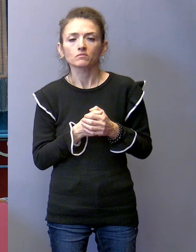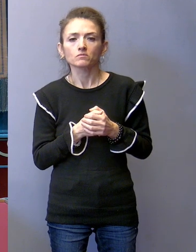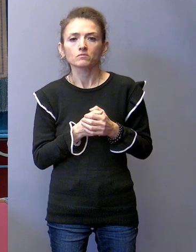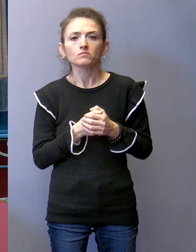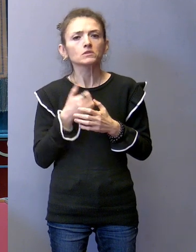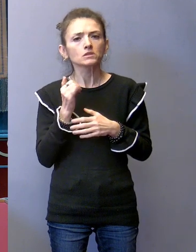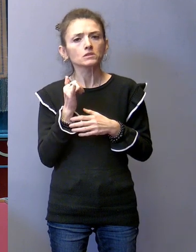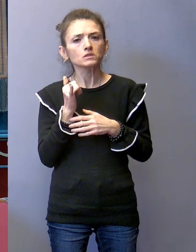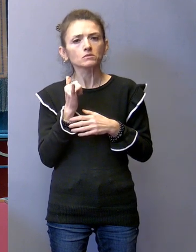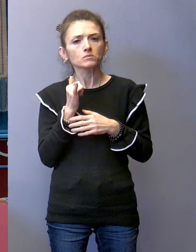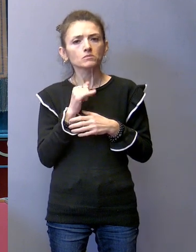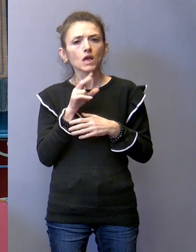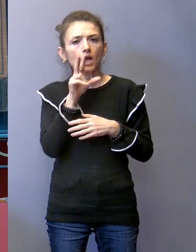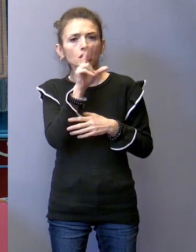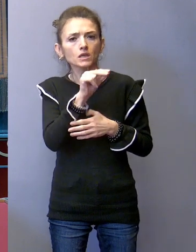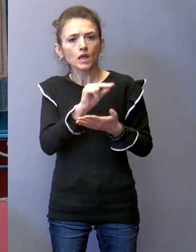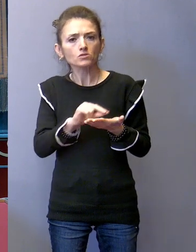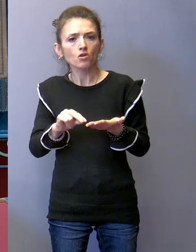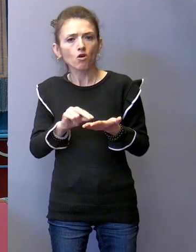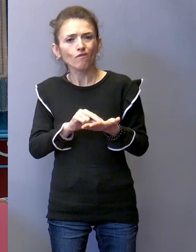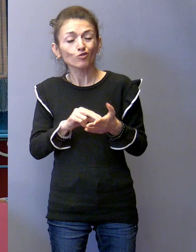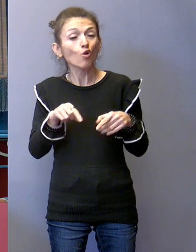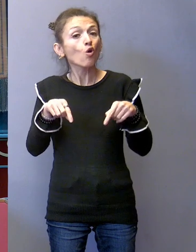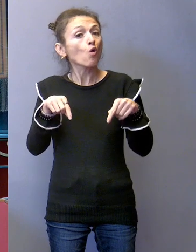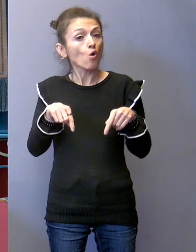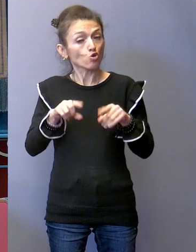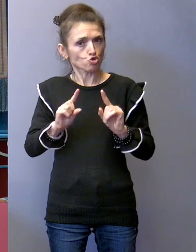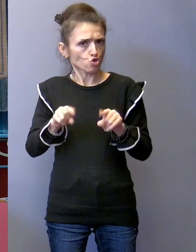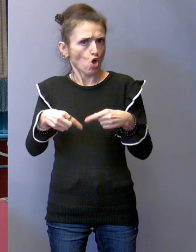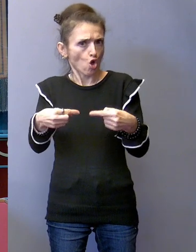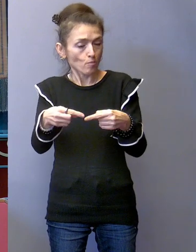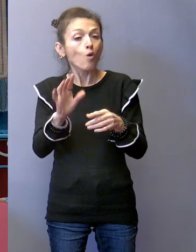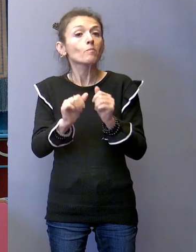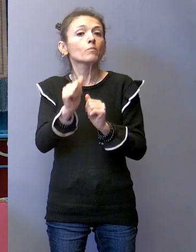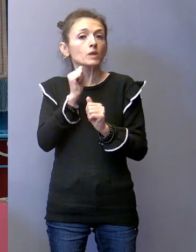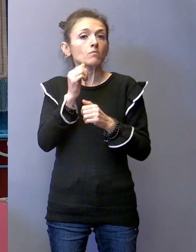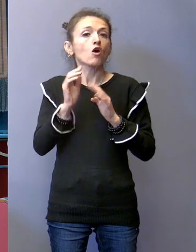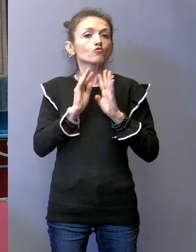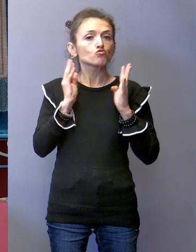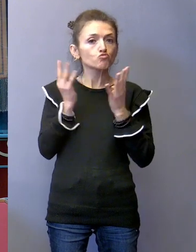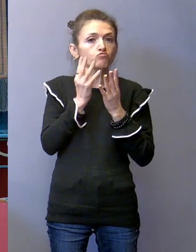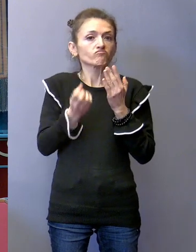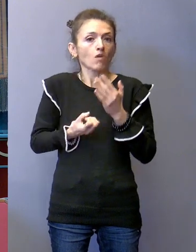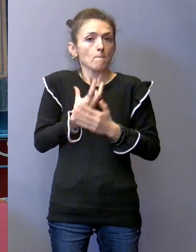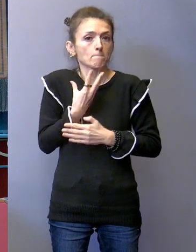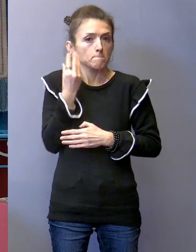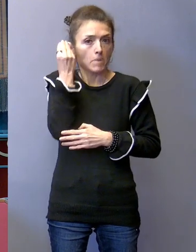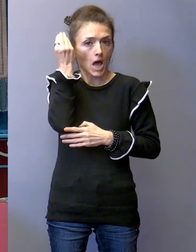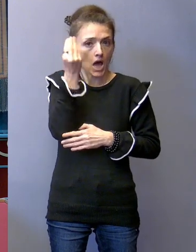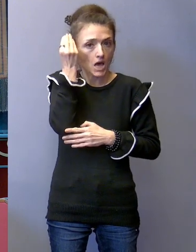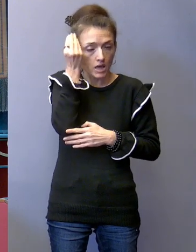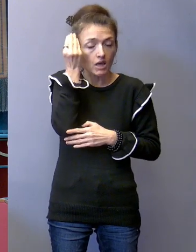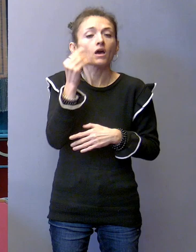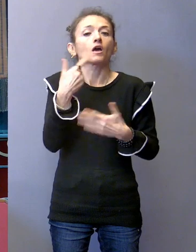Sì sì per le dichiarazioni di voto sì No no adesso adesso sì dopo dopo il parere della giunta cioè si voteranno